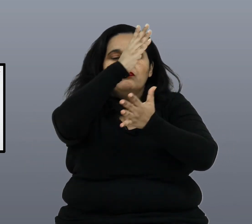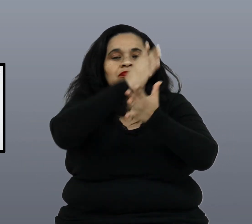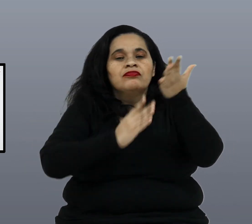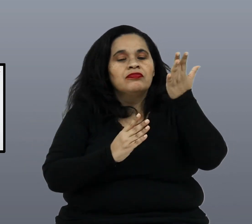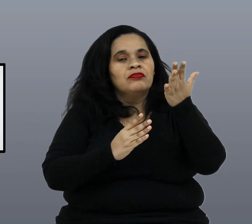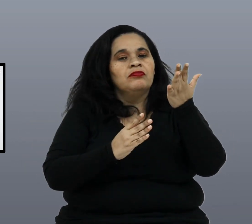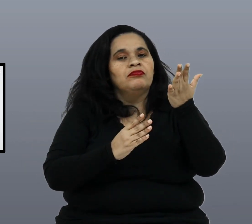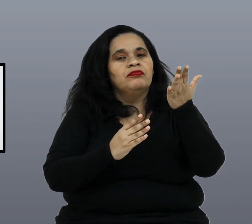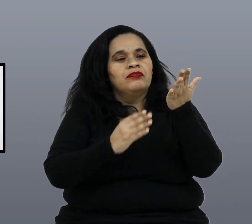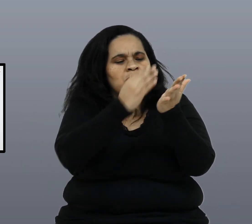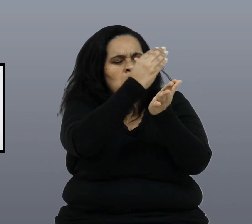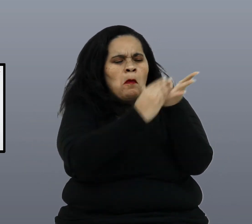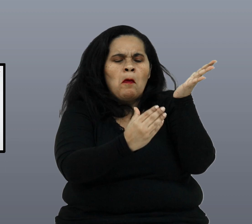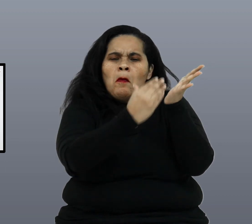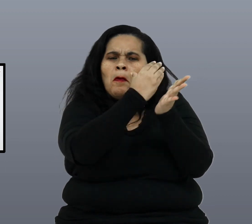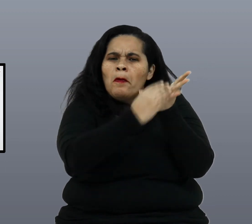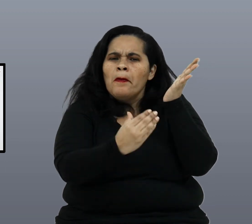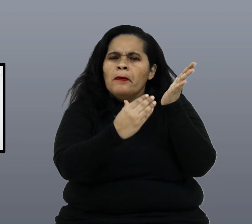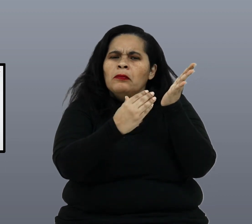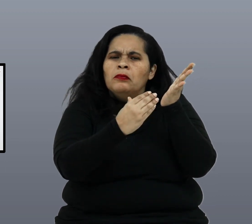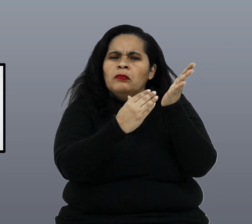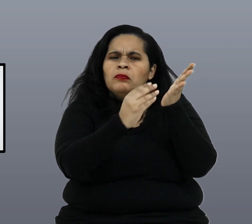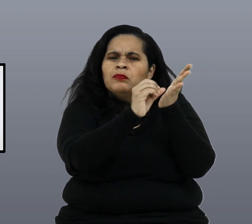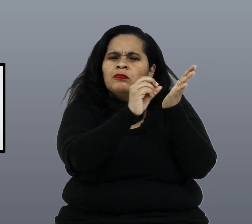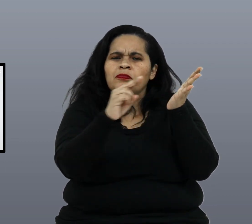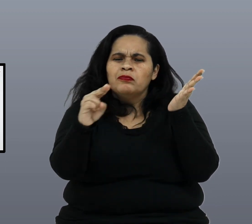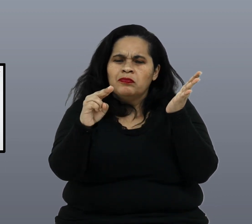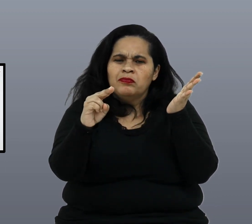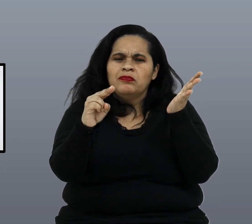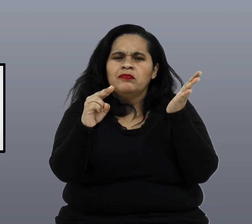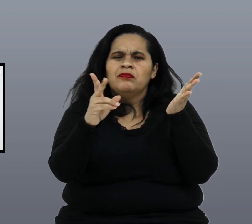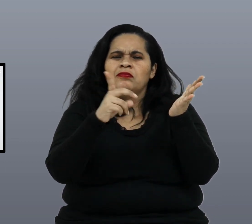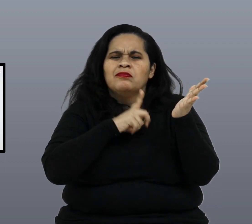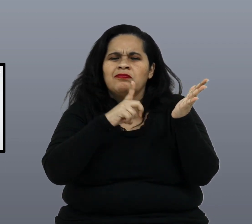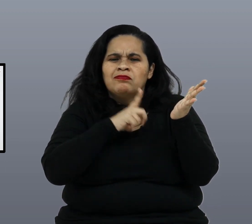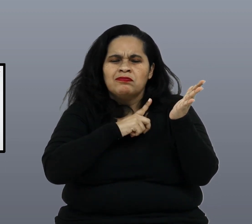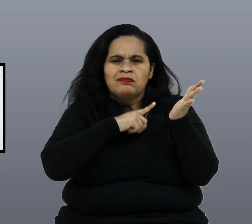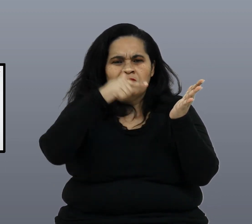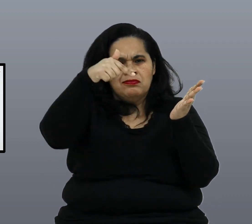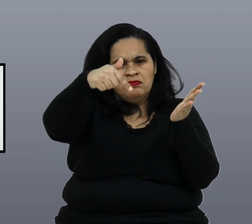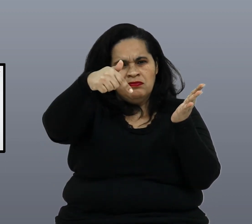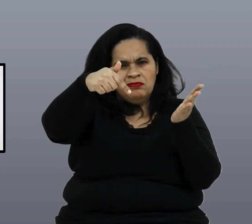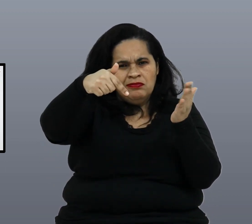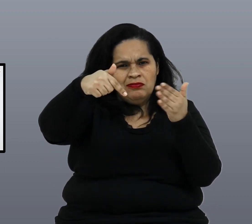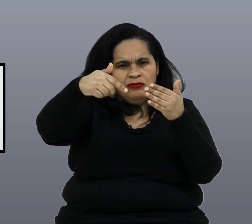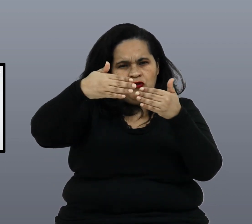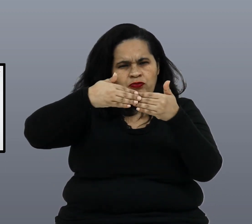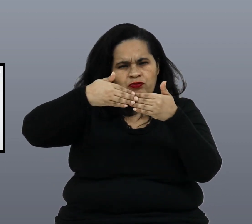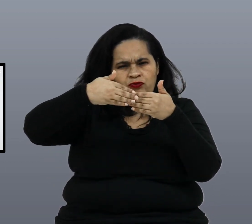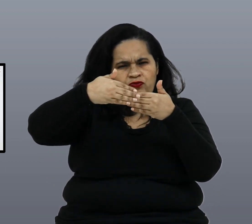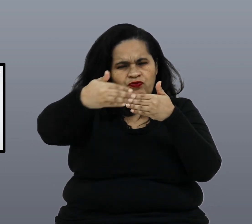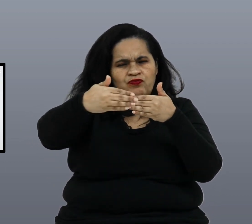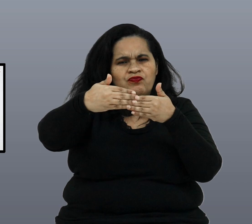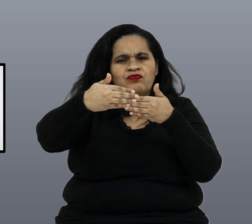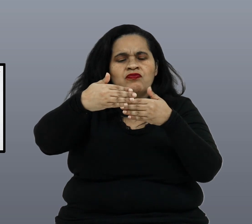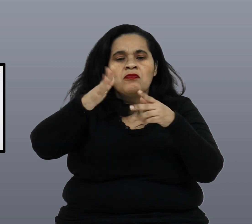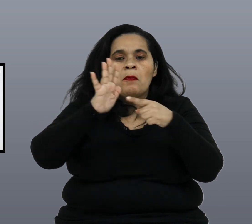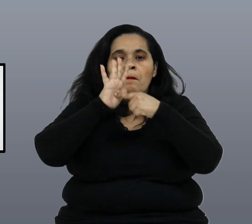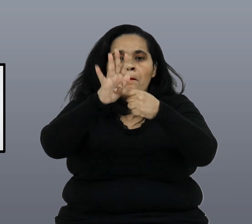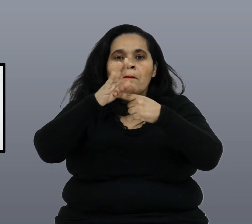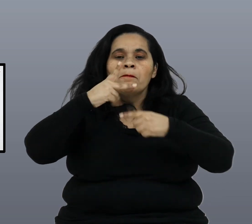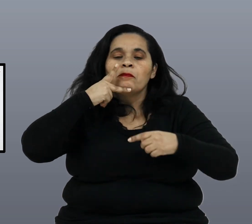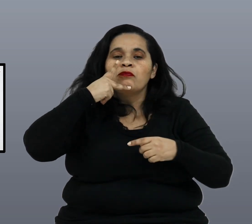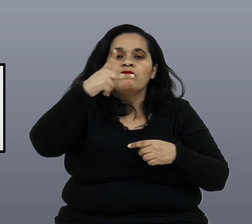os capítulos de Daniel, principalmente aí do capítulo 7 em diante, os capítulos proféticos, ali as profecias, as visões,